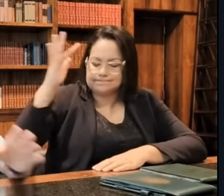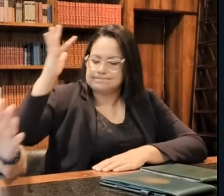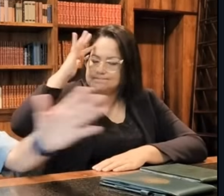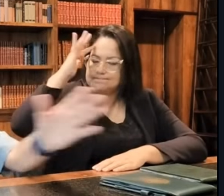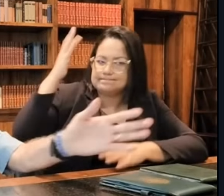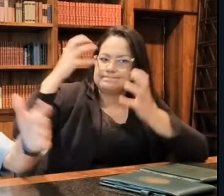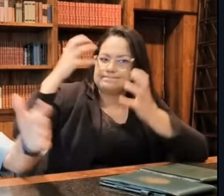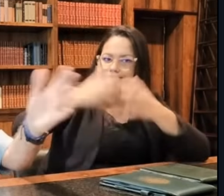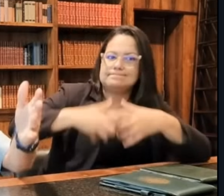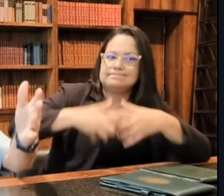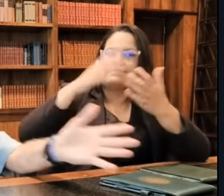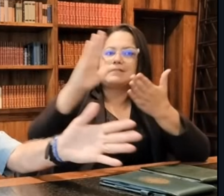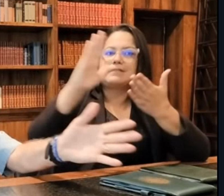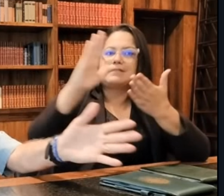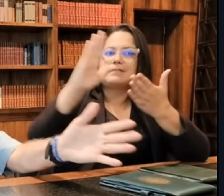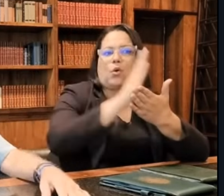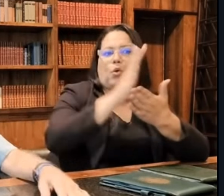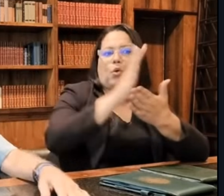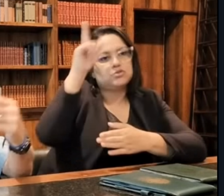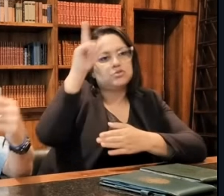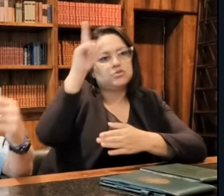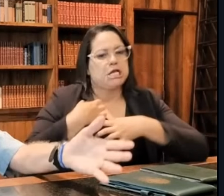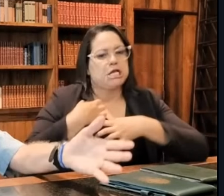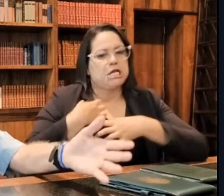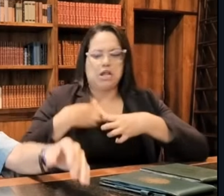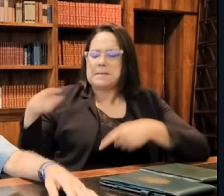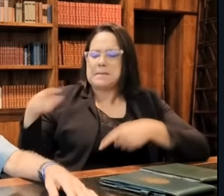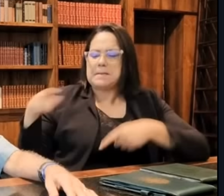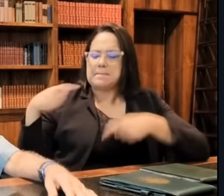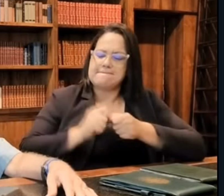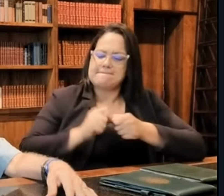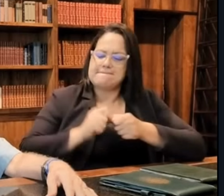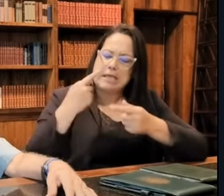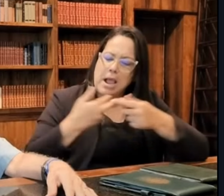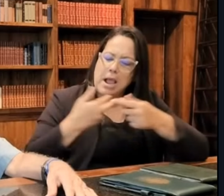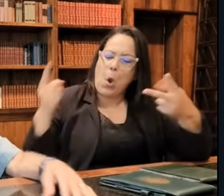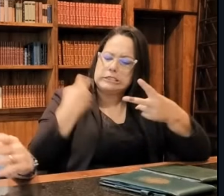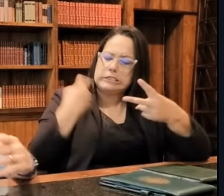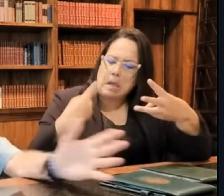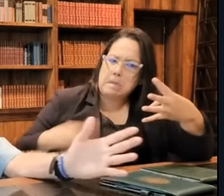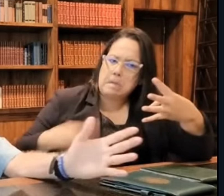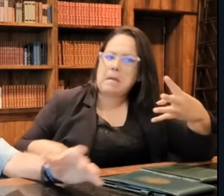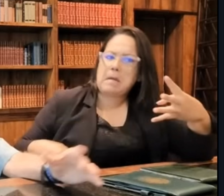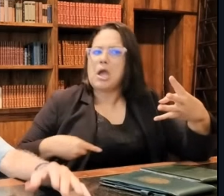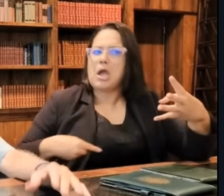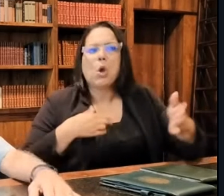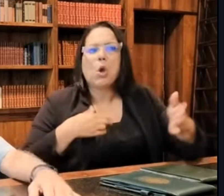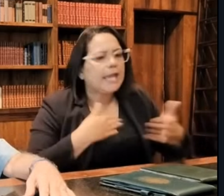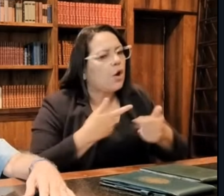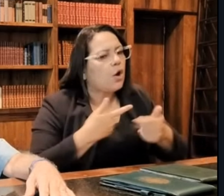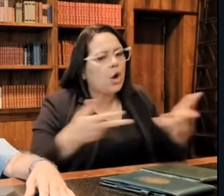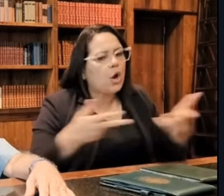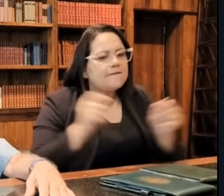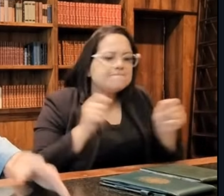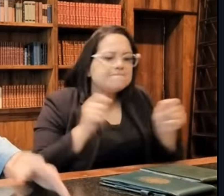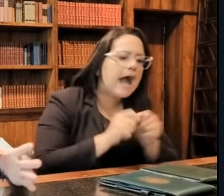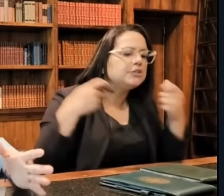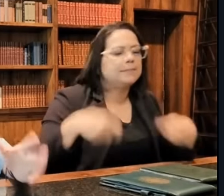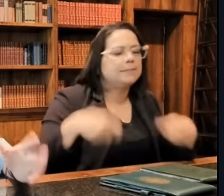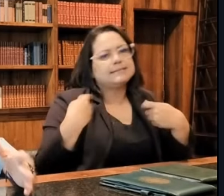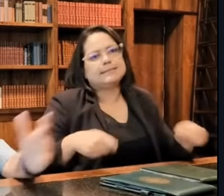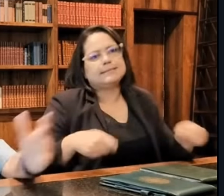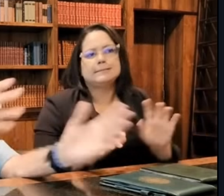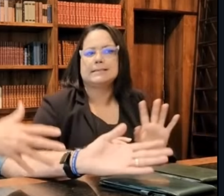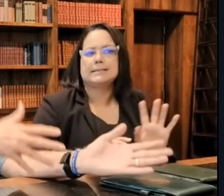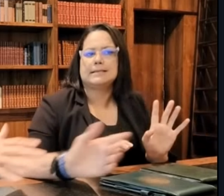Tem gente que deve estar chateada comigo, devia ter feito alguma coisa, qualquer coisa. Eu não